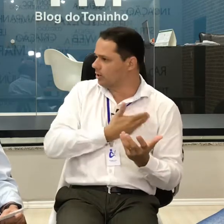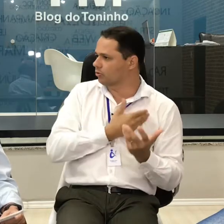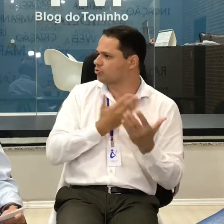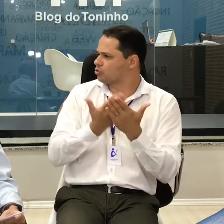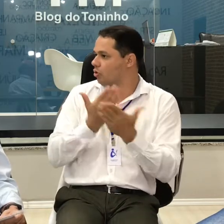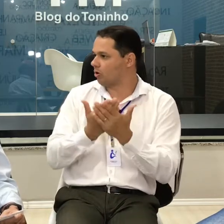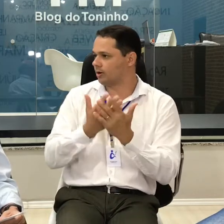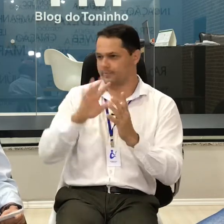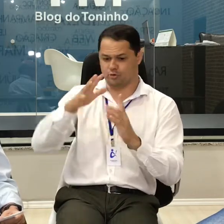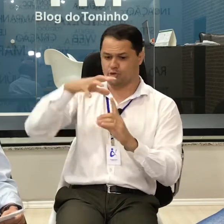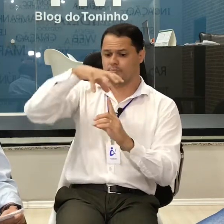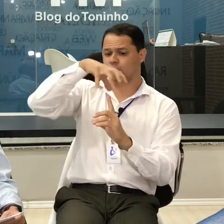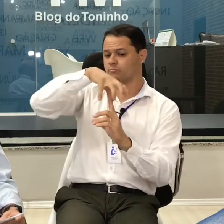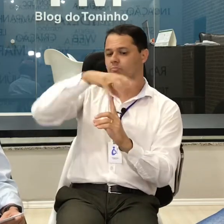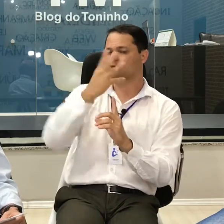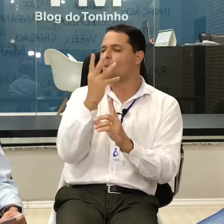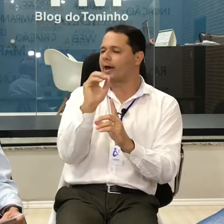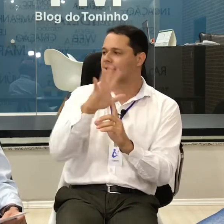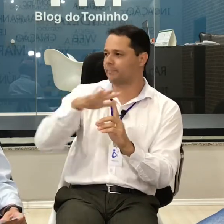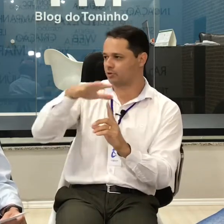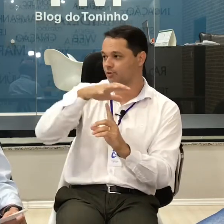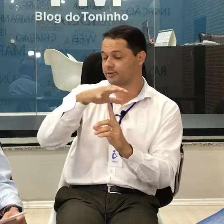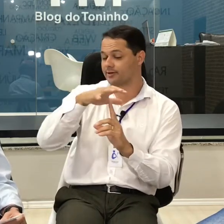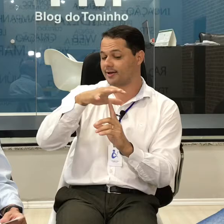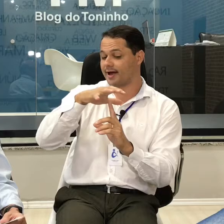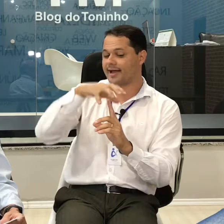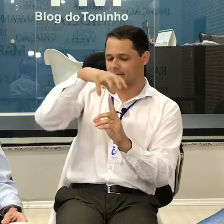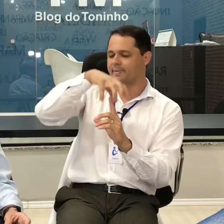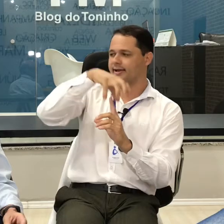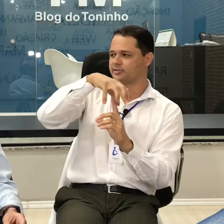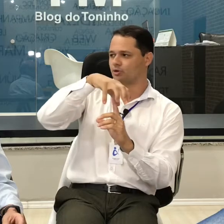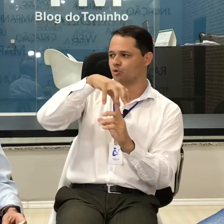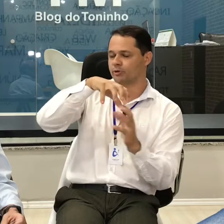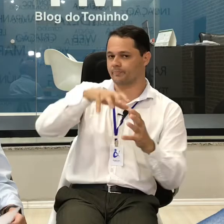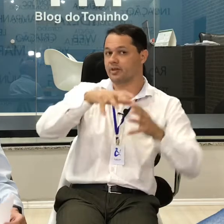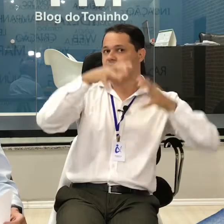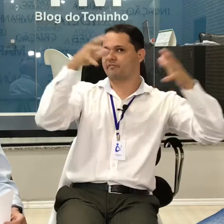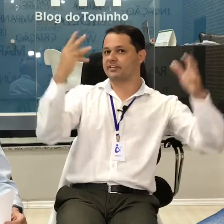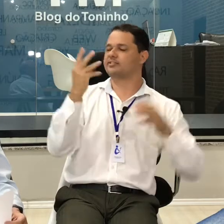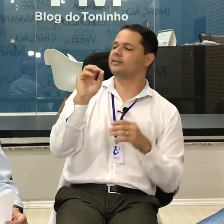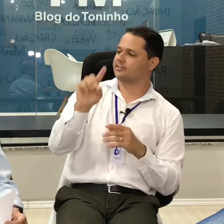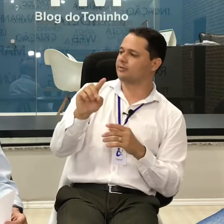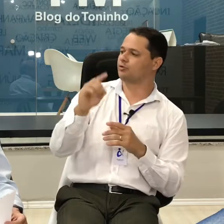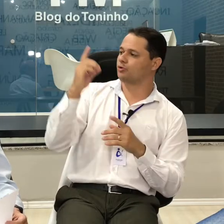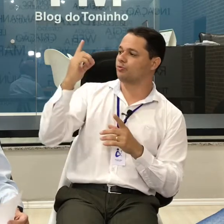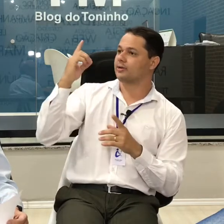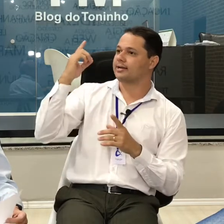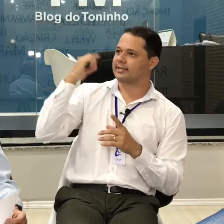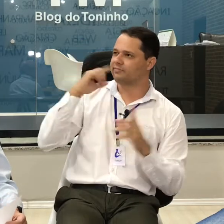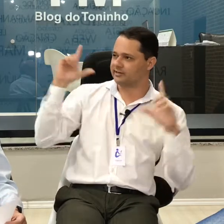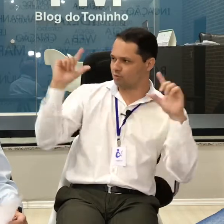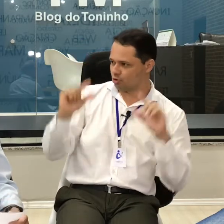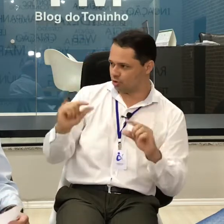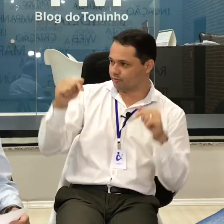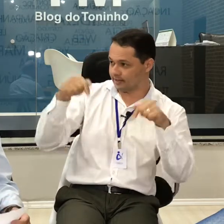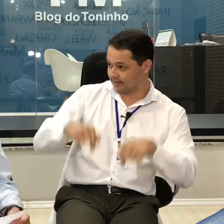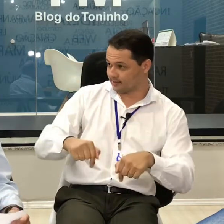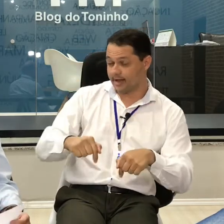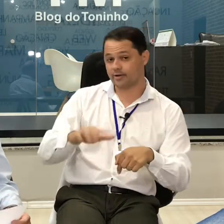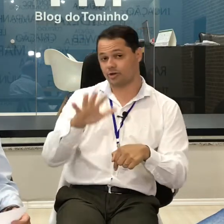amigos de escola. Então, geralmente, umas 40 pessoas. Aí você pega esse número, vezes 301 deficientes auditivos aqui da cidade,